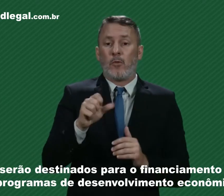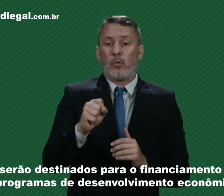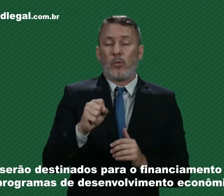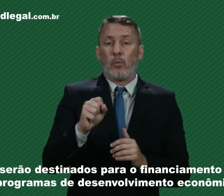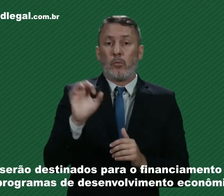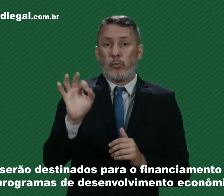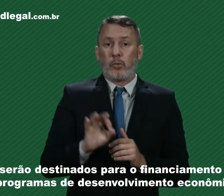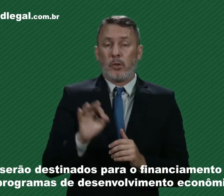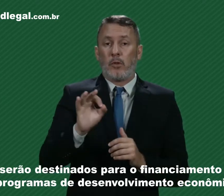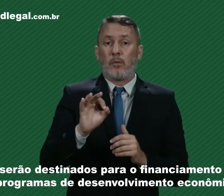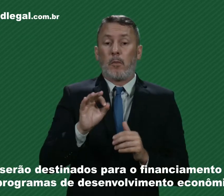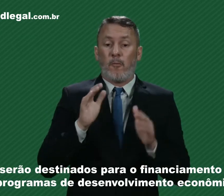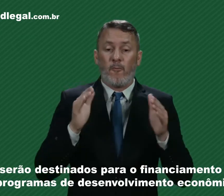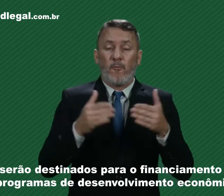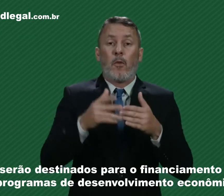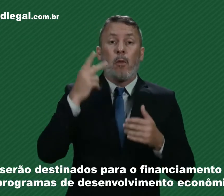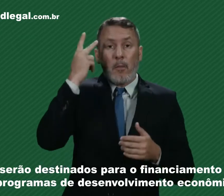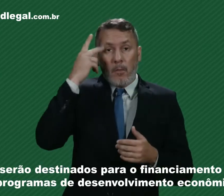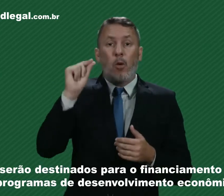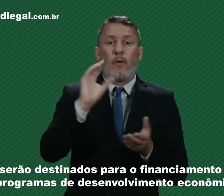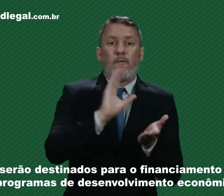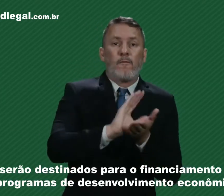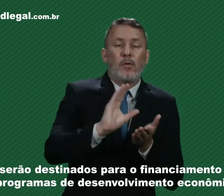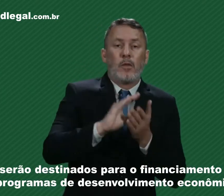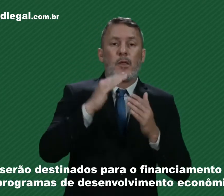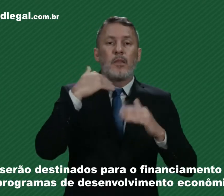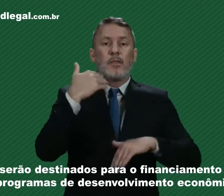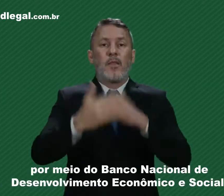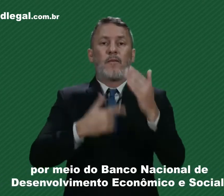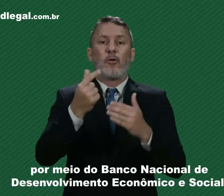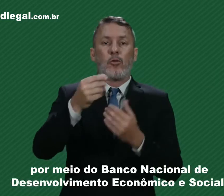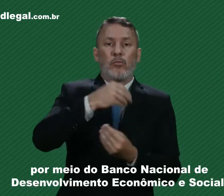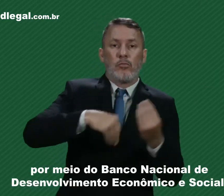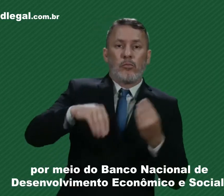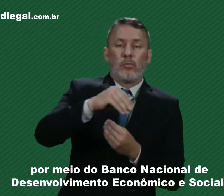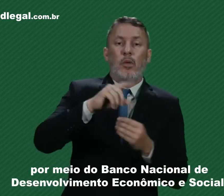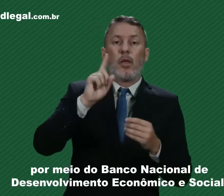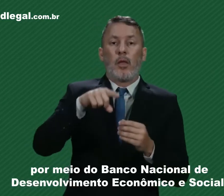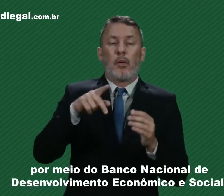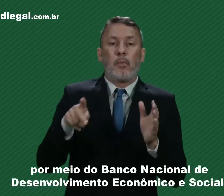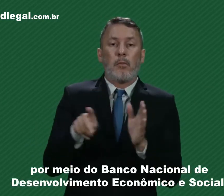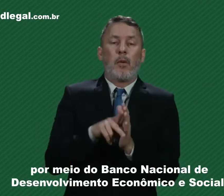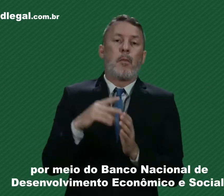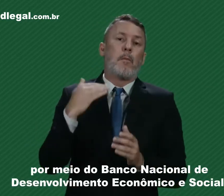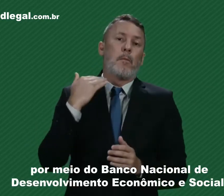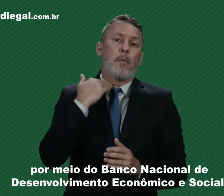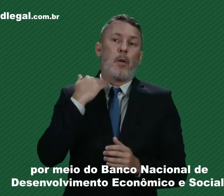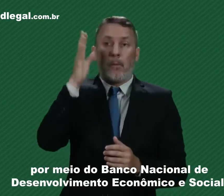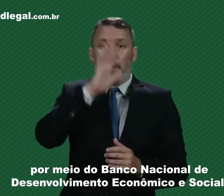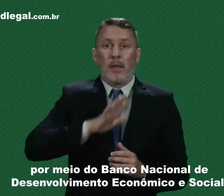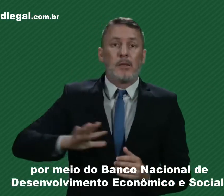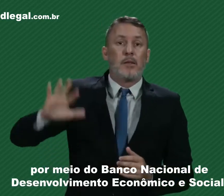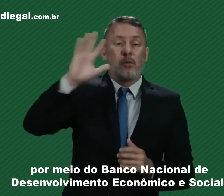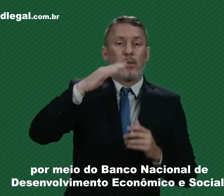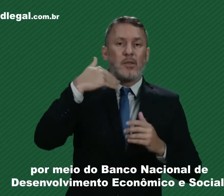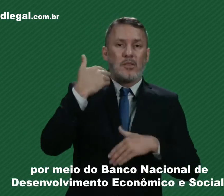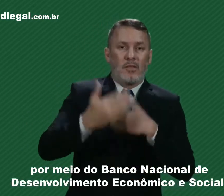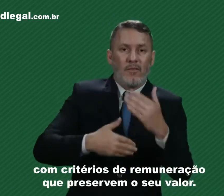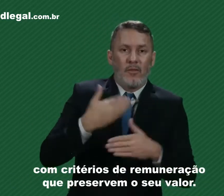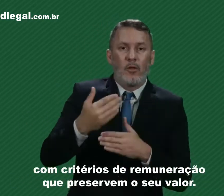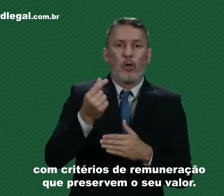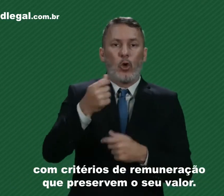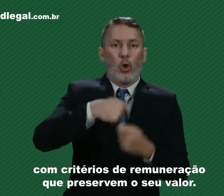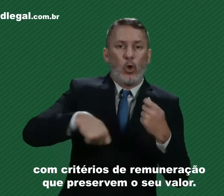destinados para o financiamento de programas de desenvolvimento econômico por meio do Banco Nacional de Desenvolvimento Econômico e